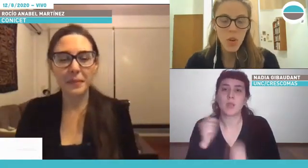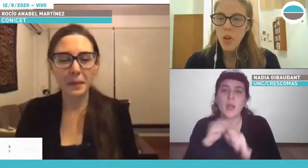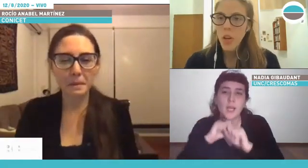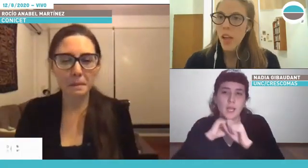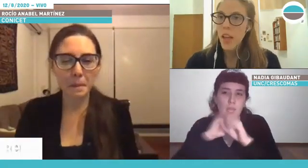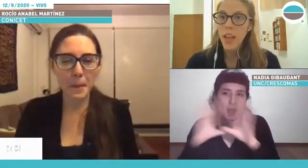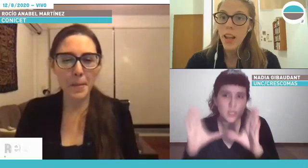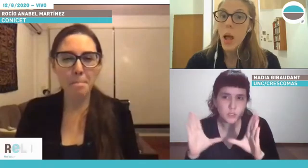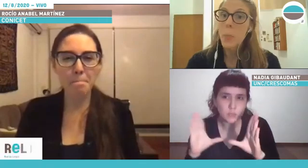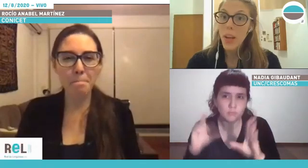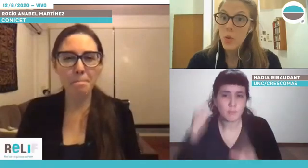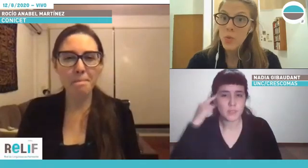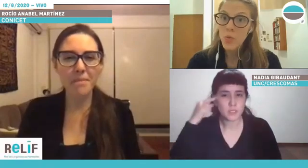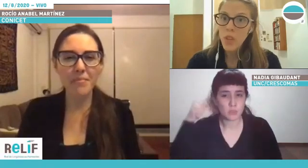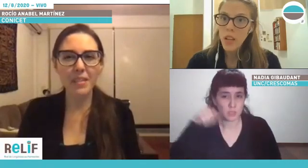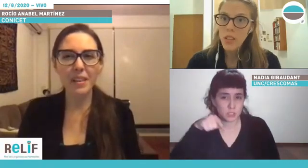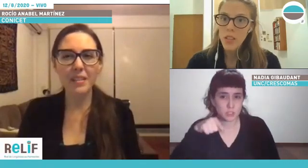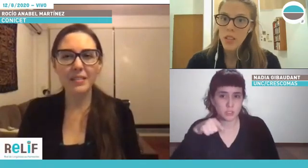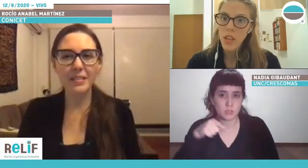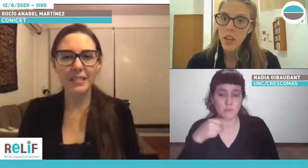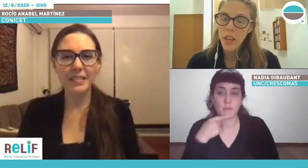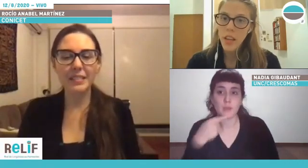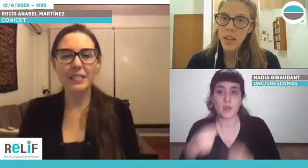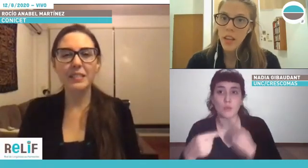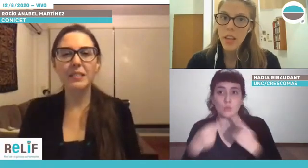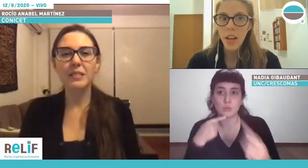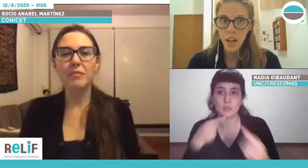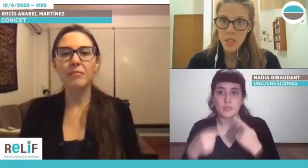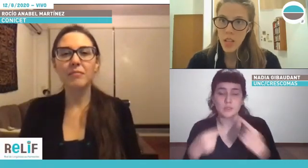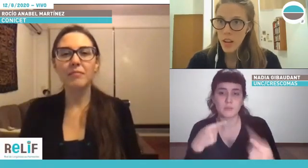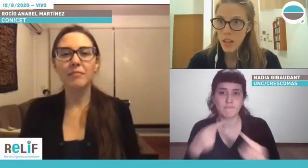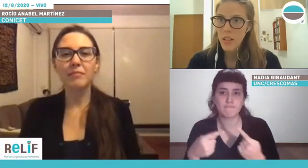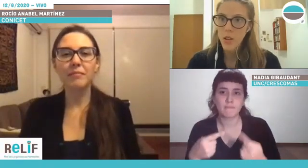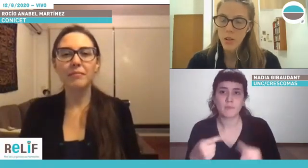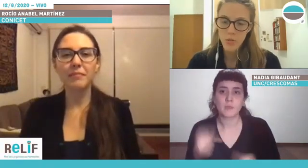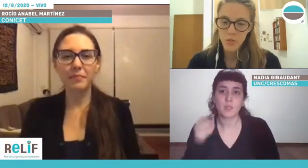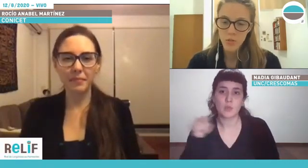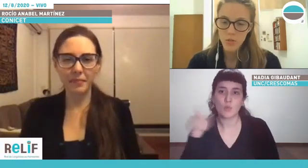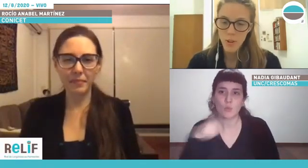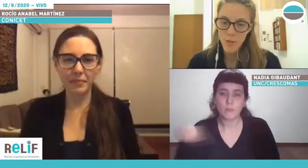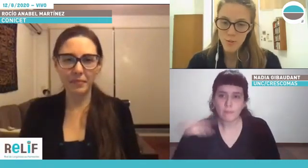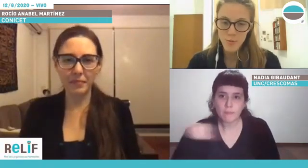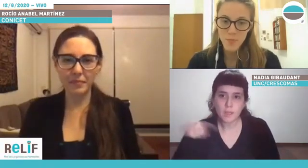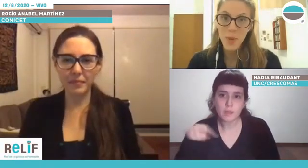en esto, las preguntas que quieran hacer